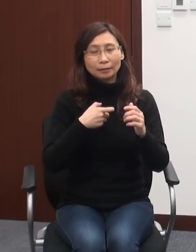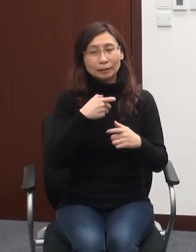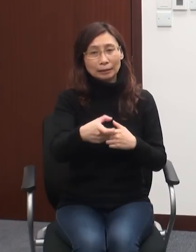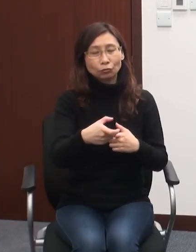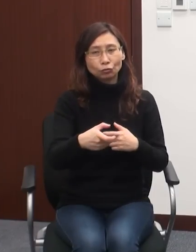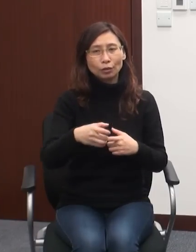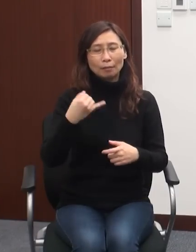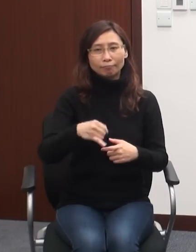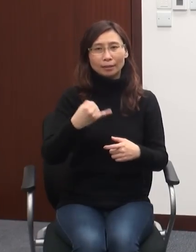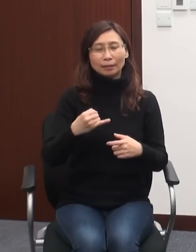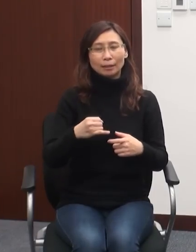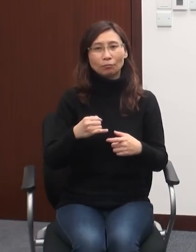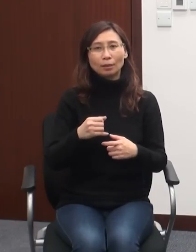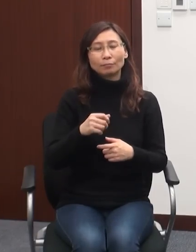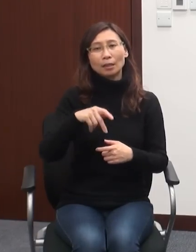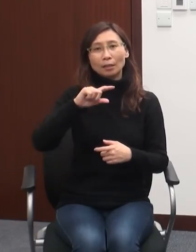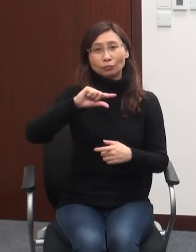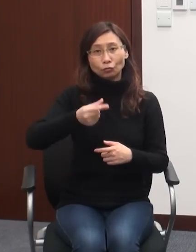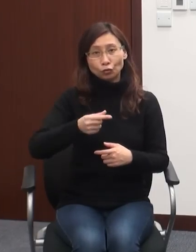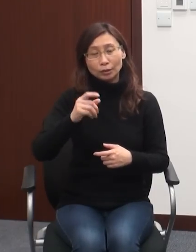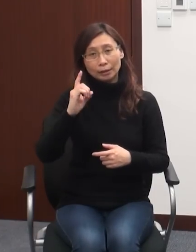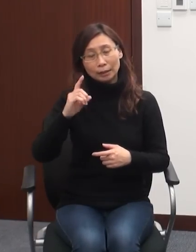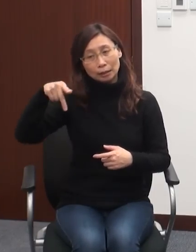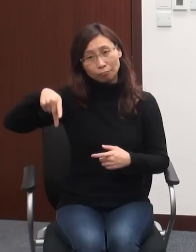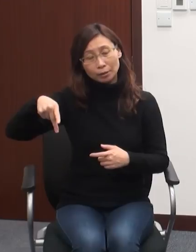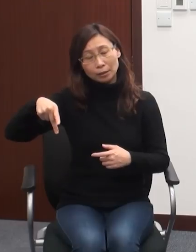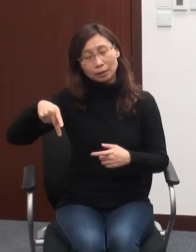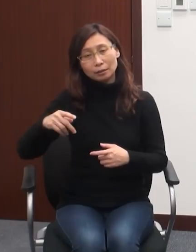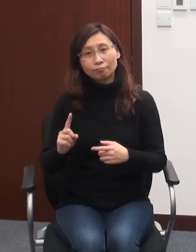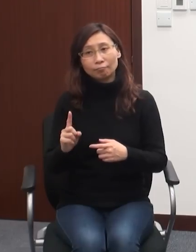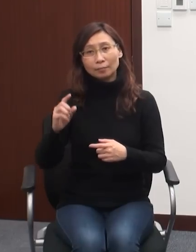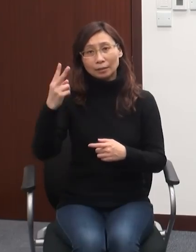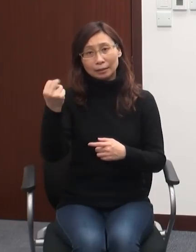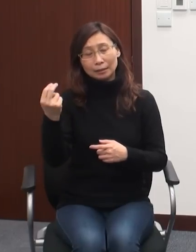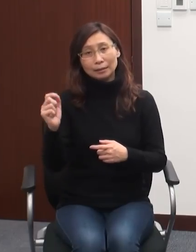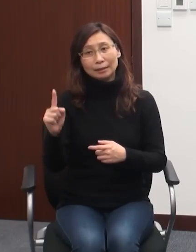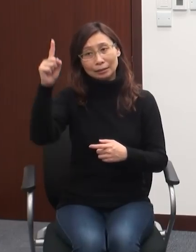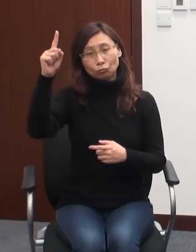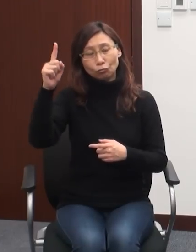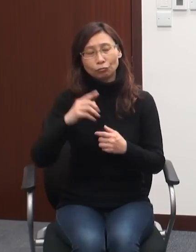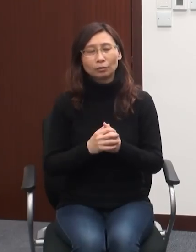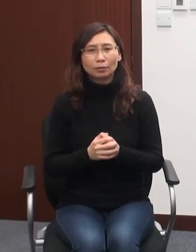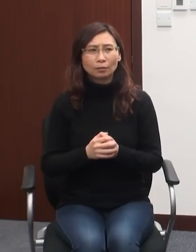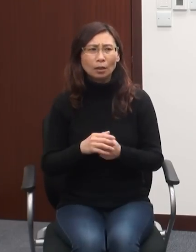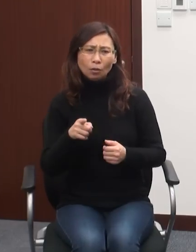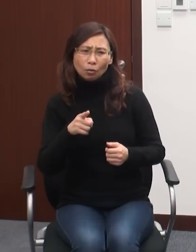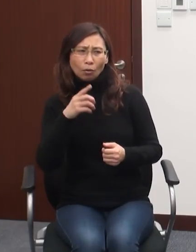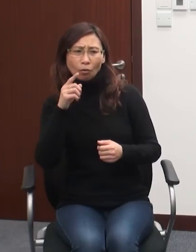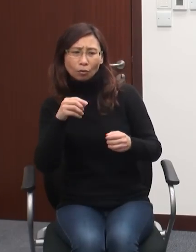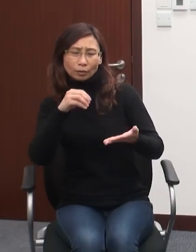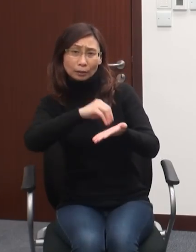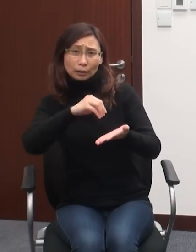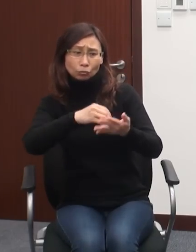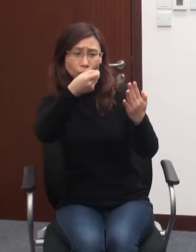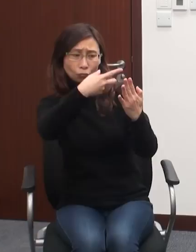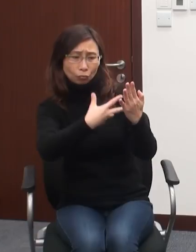的 90% 以上啊，稅率不能夠 20%， 咁佢定咗啲規條之後咧，佢就發覺咗，如果真係咁樣做嘅時